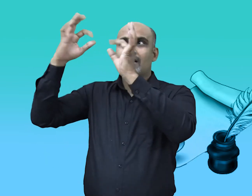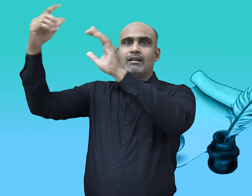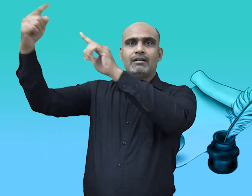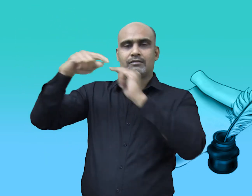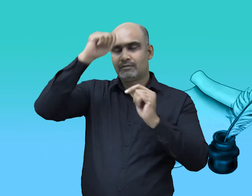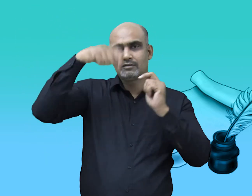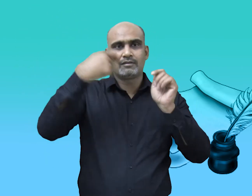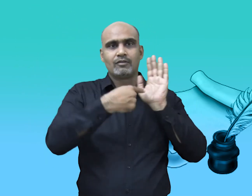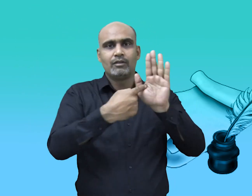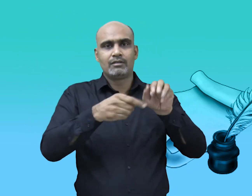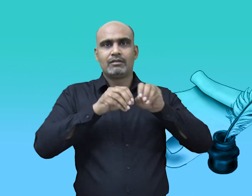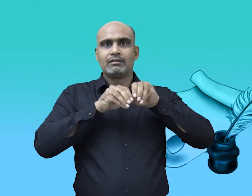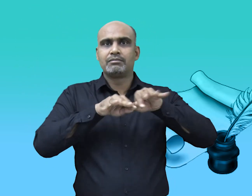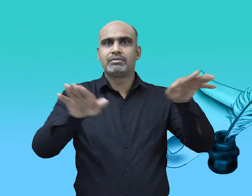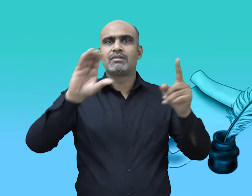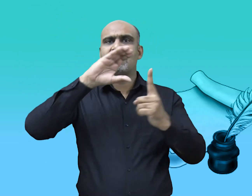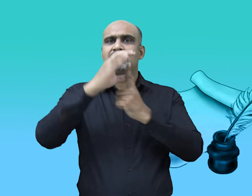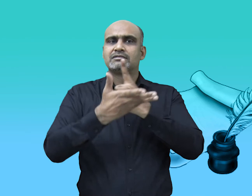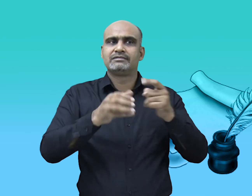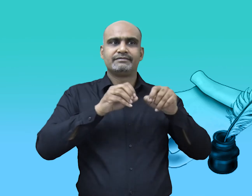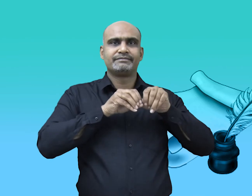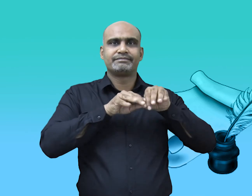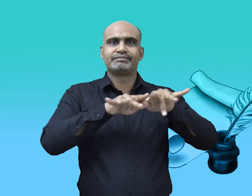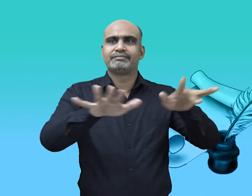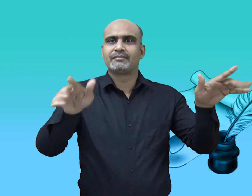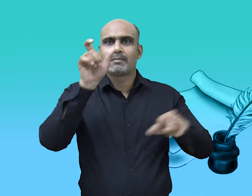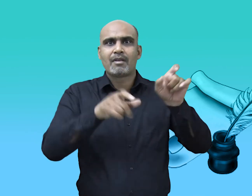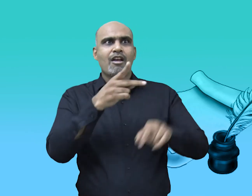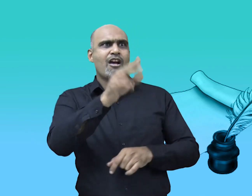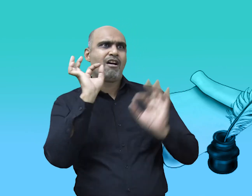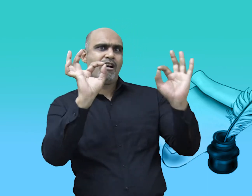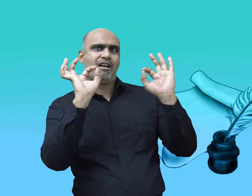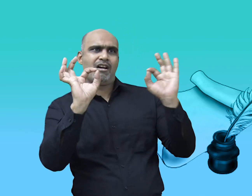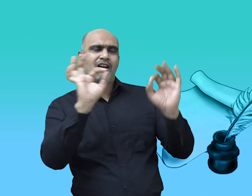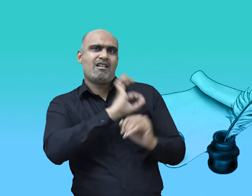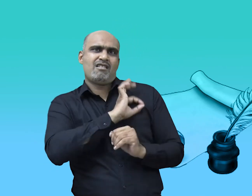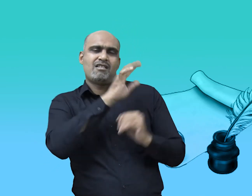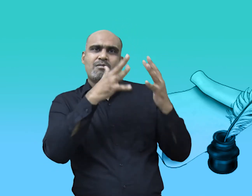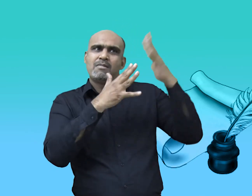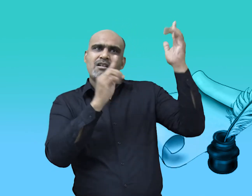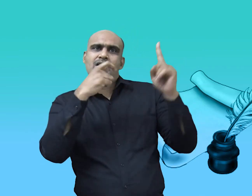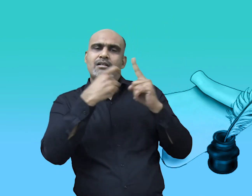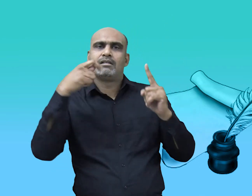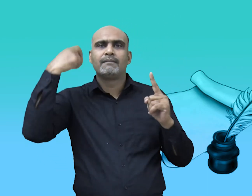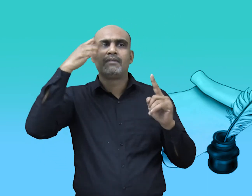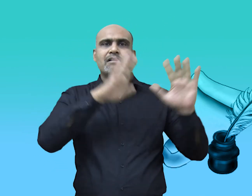संस्कृति हमारे देश की फिल्मों में दिखाई जाती है और यह दृश्य हमारे देश की जनता को आकर्षित करता है और